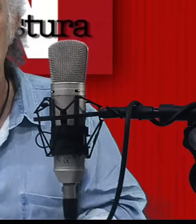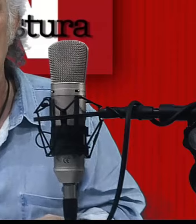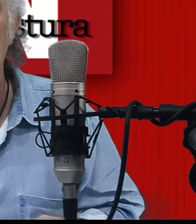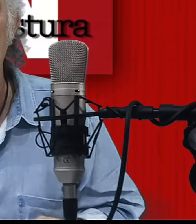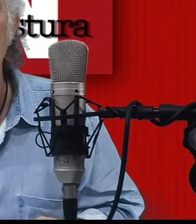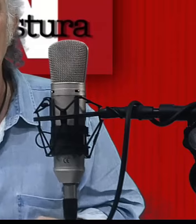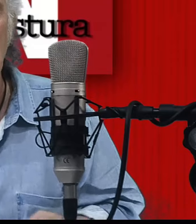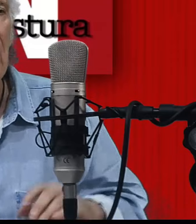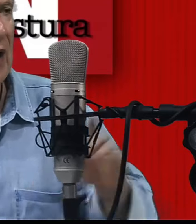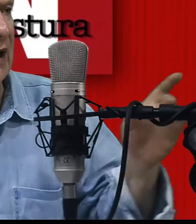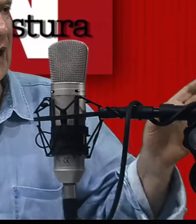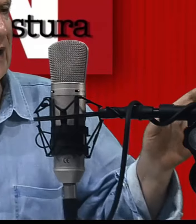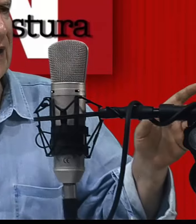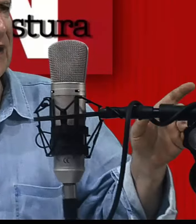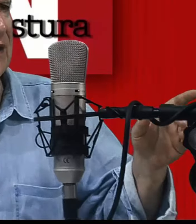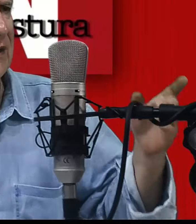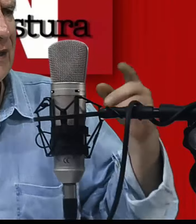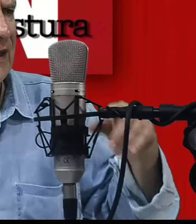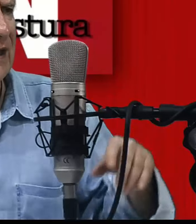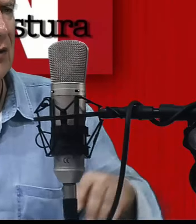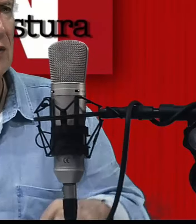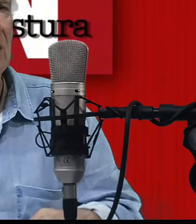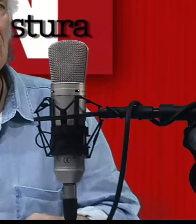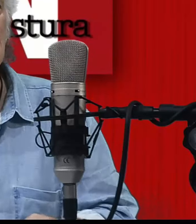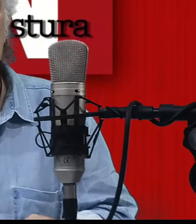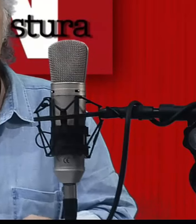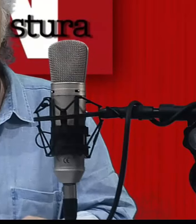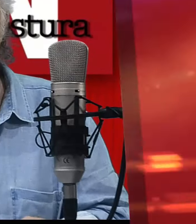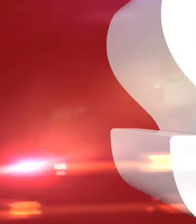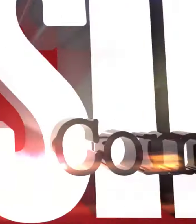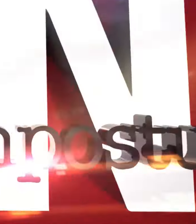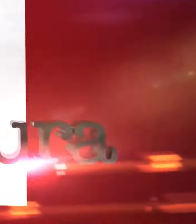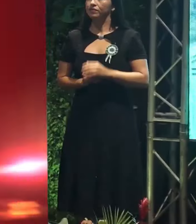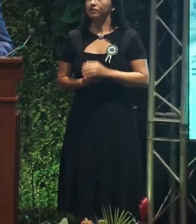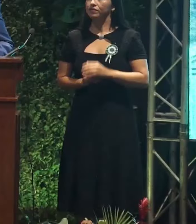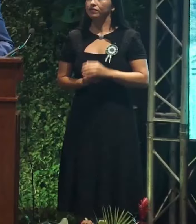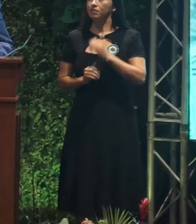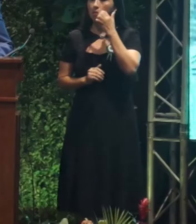dije lo que dije. Vamos al alcalde y de ahí el corte.